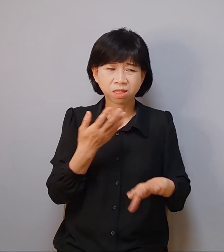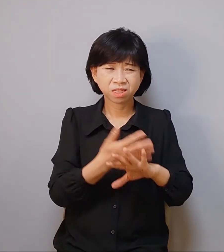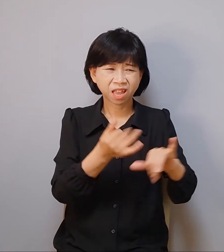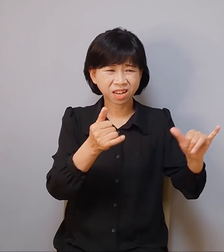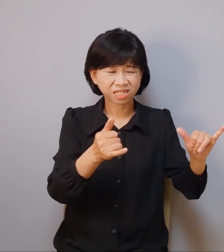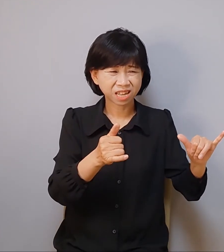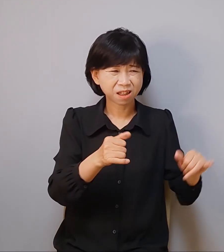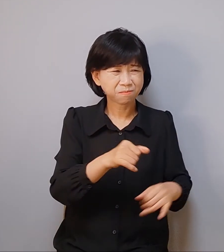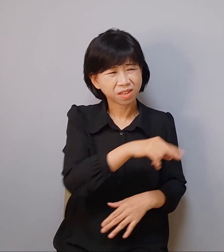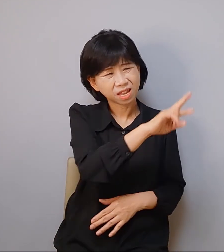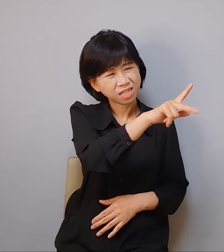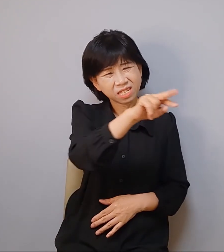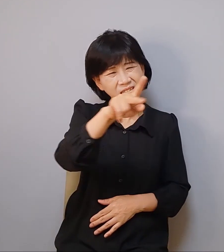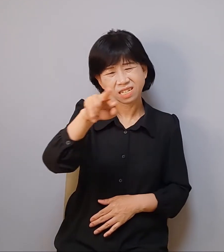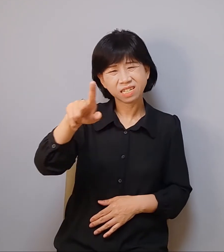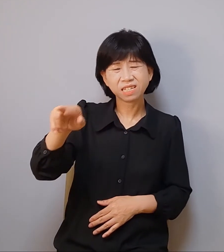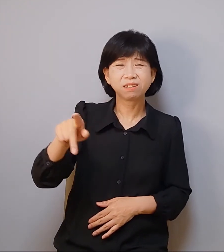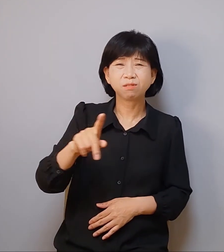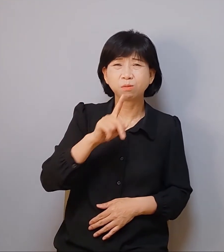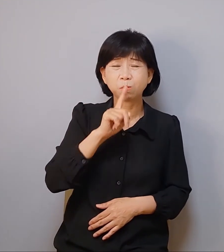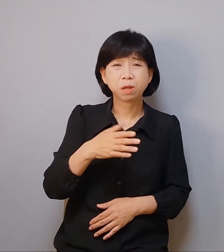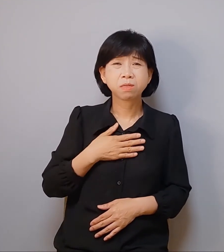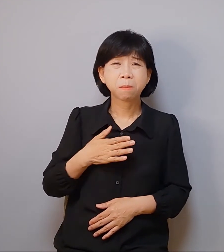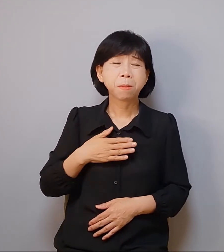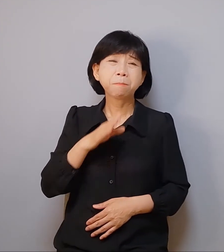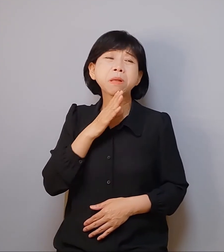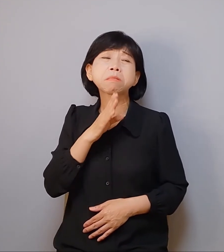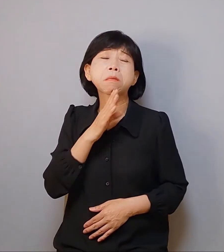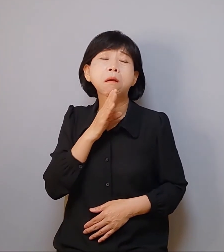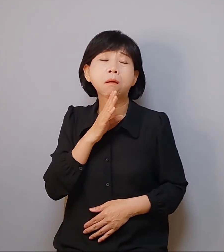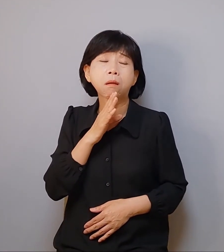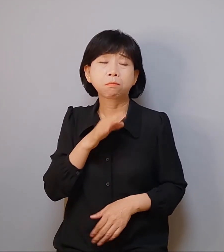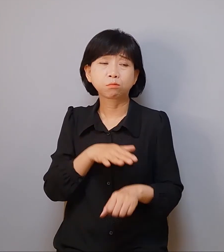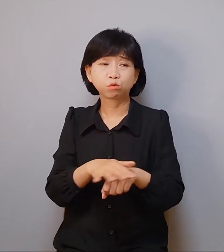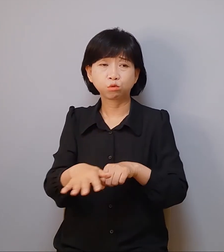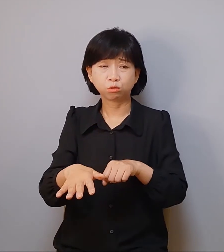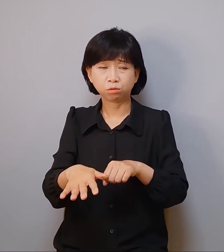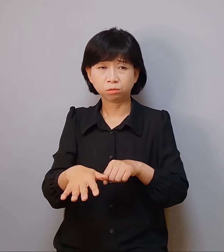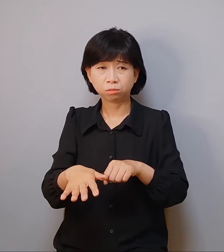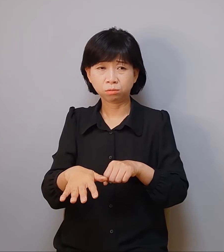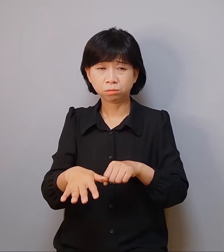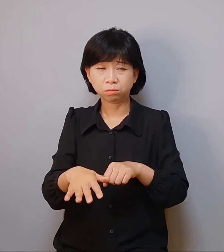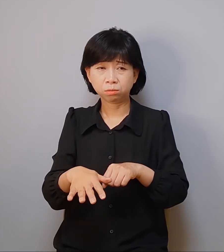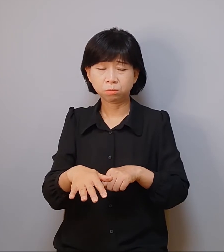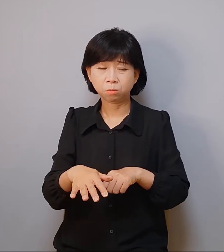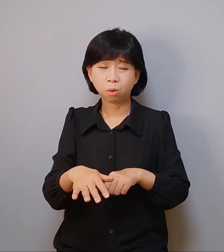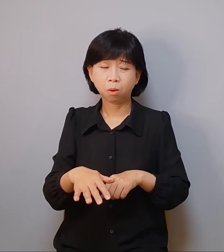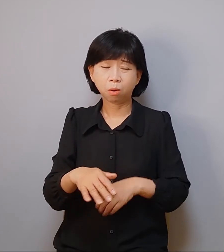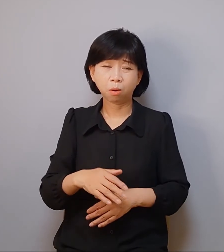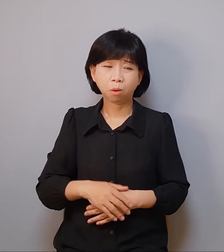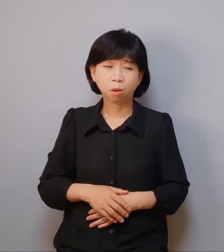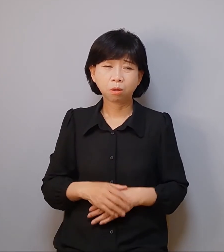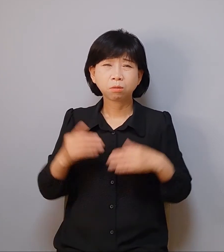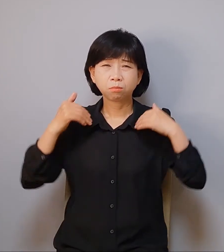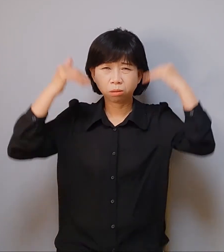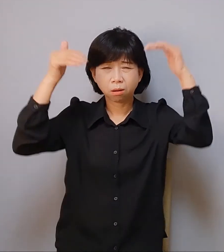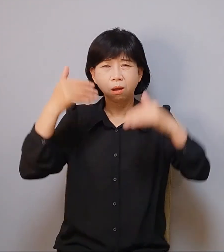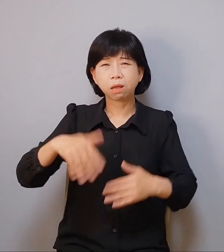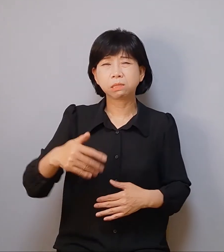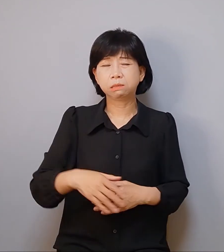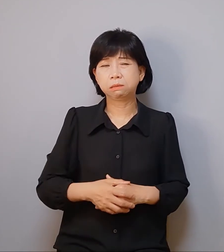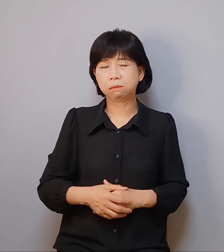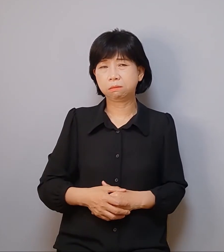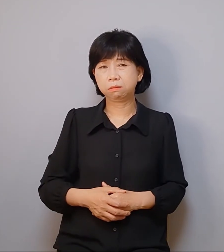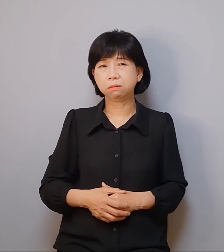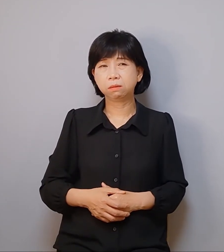걸립니다. 그리고 하나님께서 침묵하시고 하나님의 정한 때가 무엇인지 차츰차츰